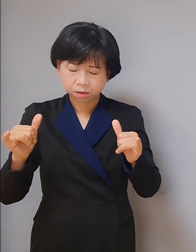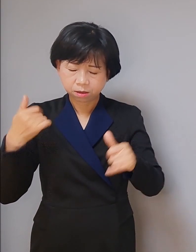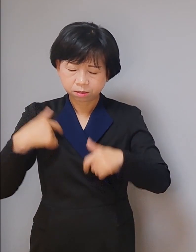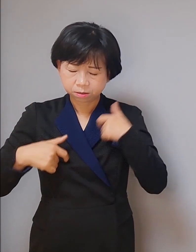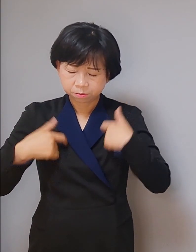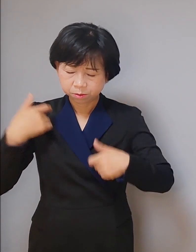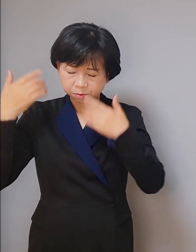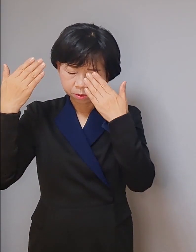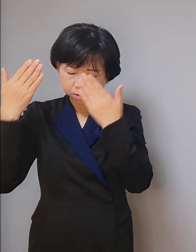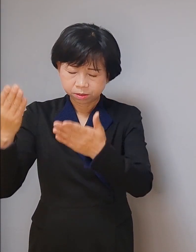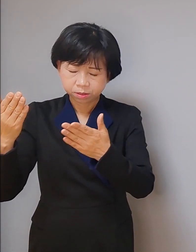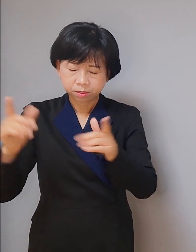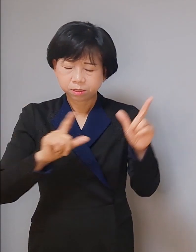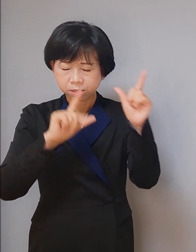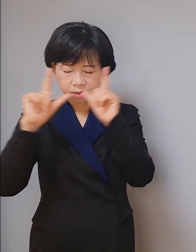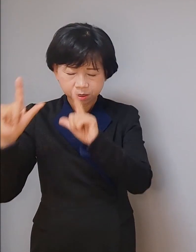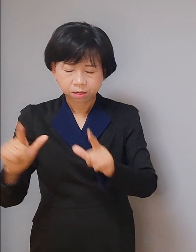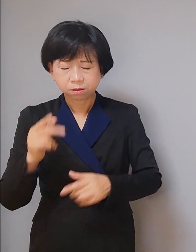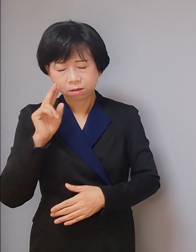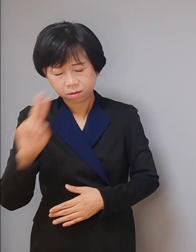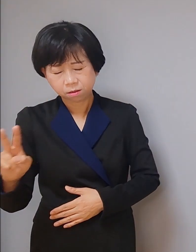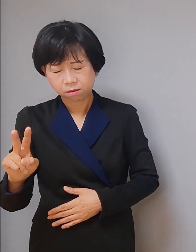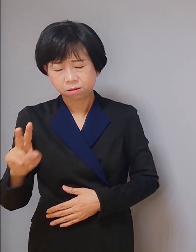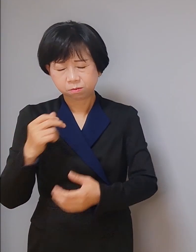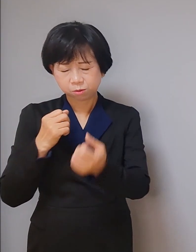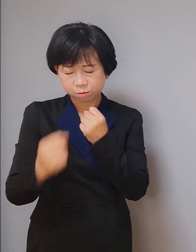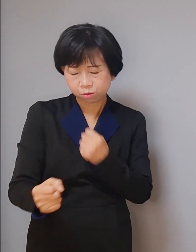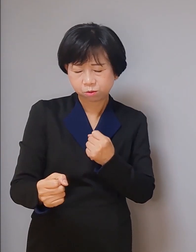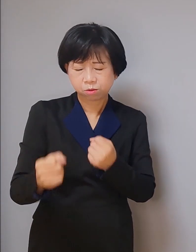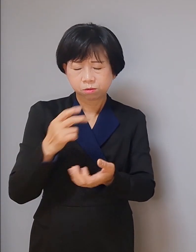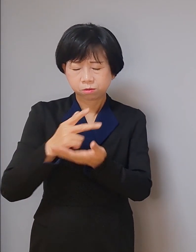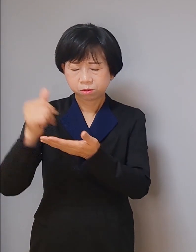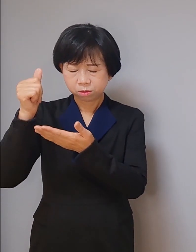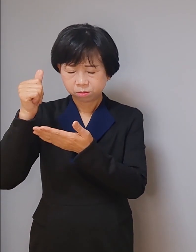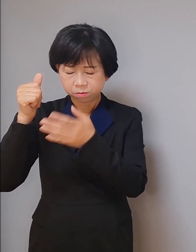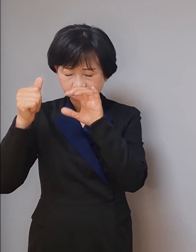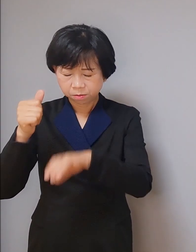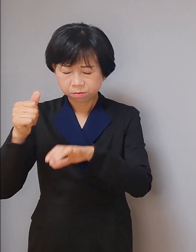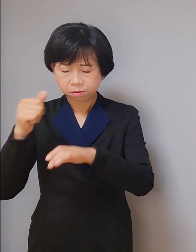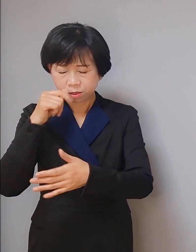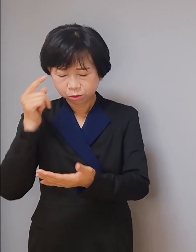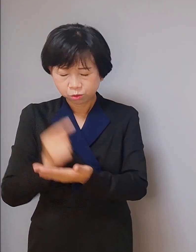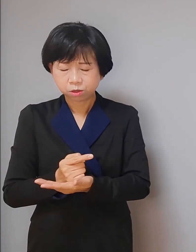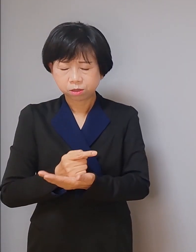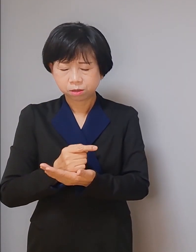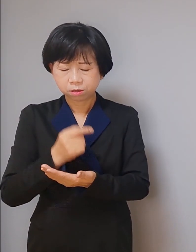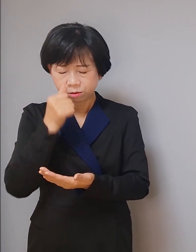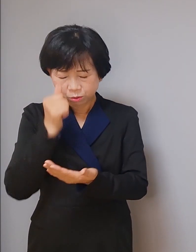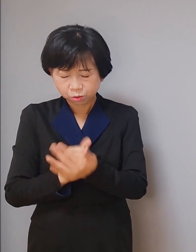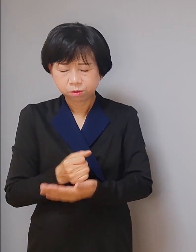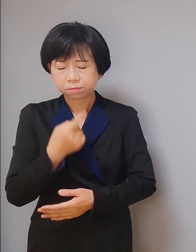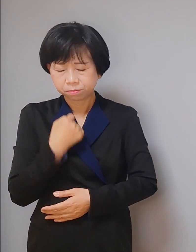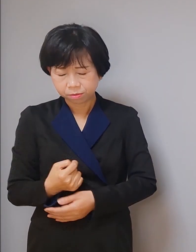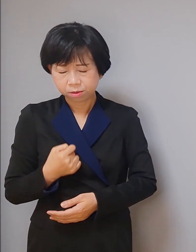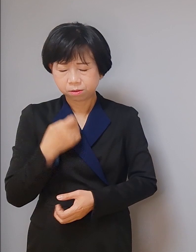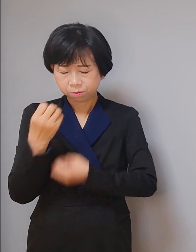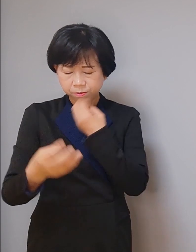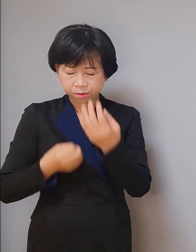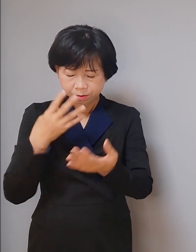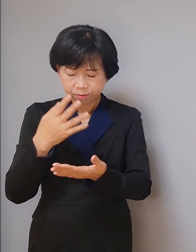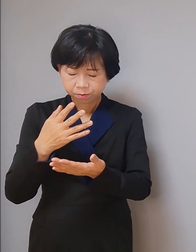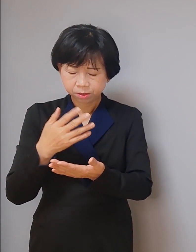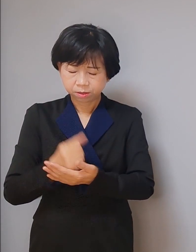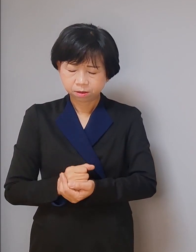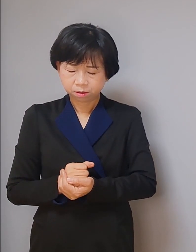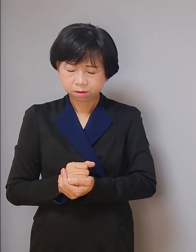기쁘시게 하는 자로 살아가야 됨에도 불구하고 하나님 앞에 죄를 지었음을 오늘 이 시간 고백합니다. 하나님